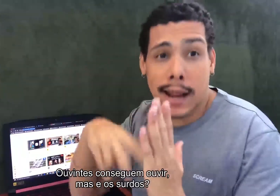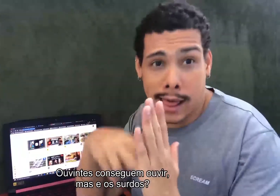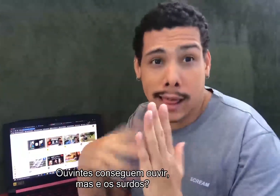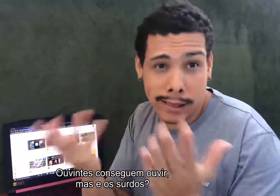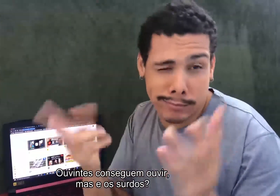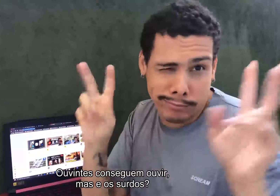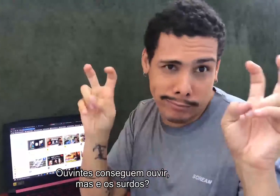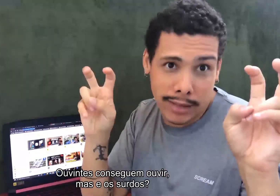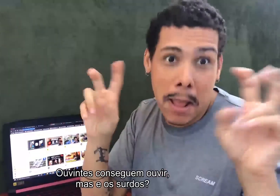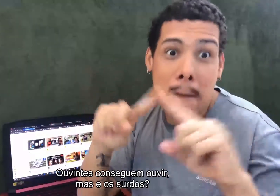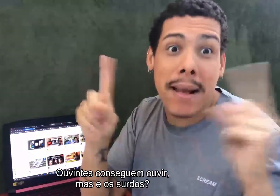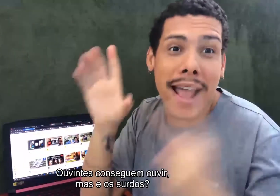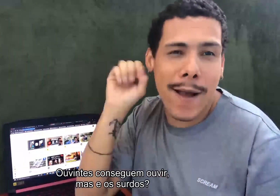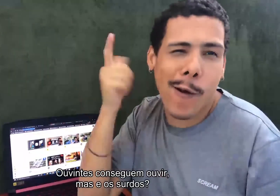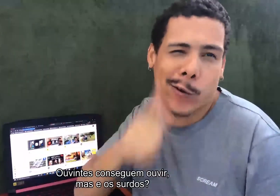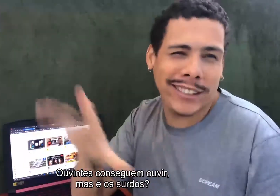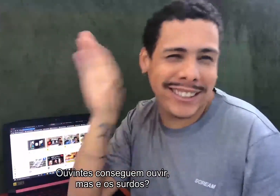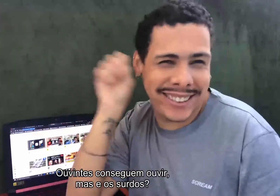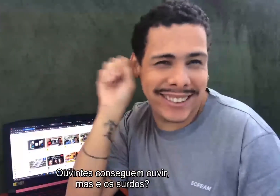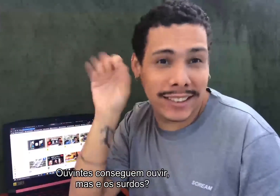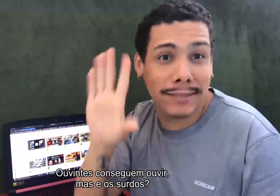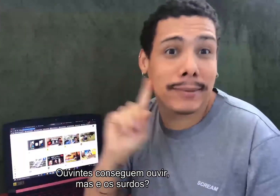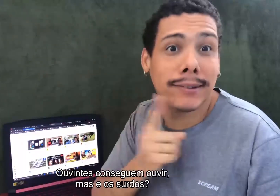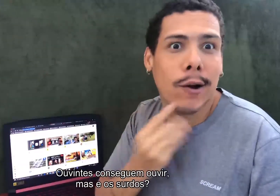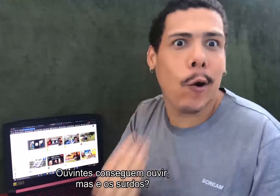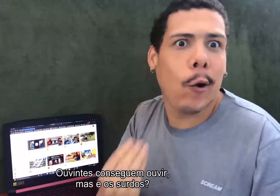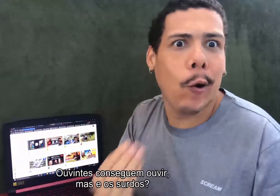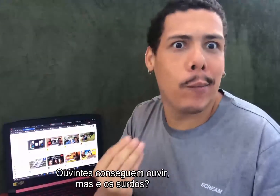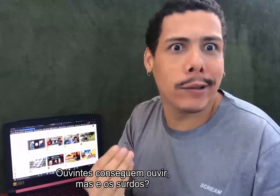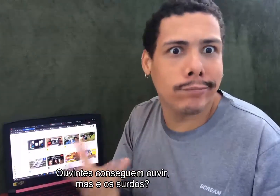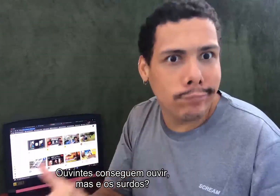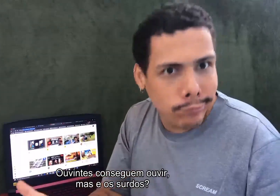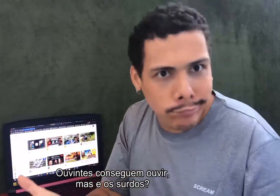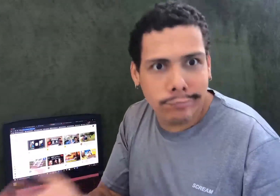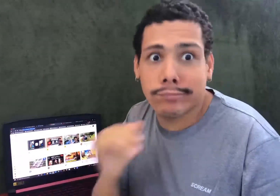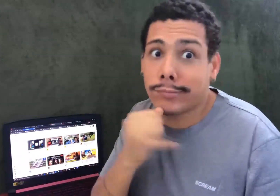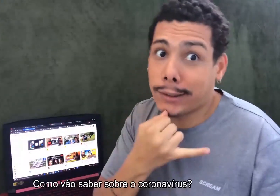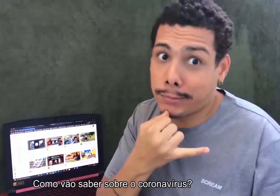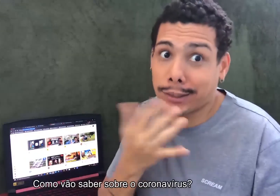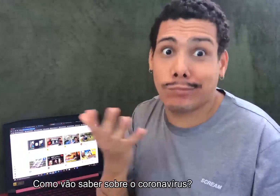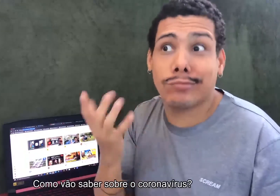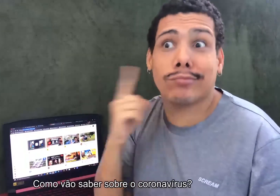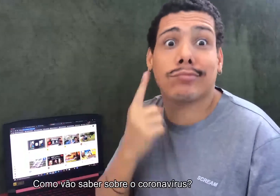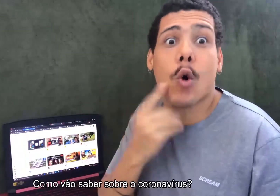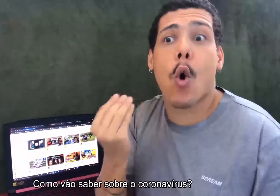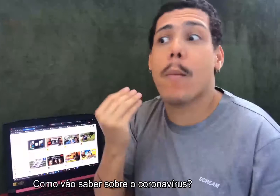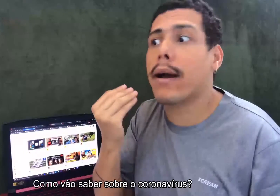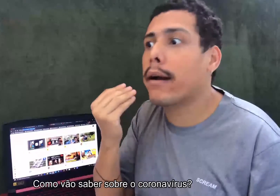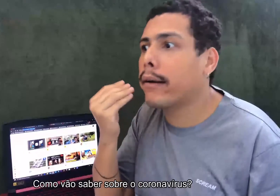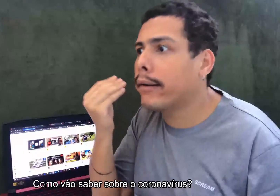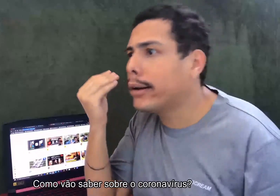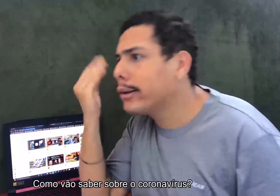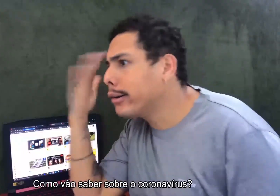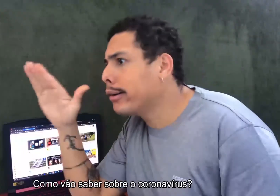Ouvintes conseguem ouvir. Mas e os surdos? Como vão saber sobre o